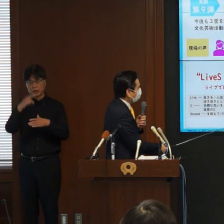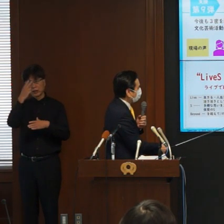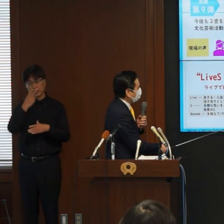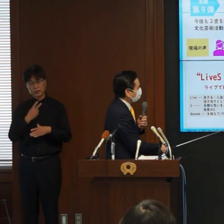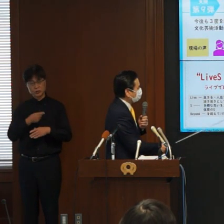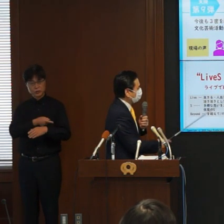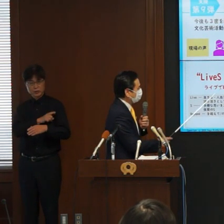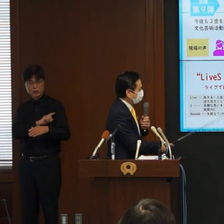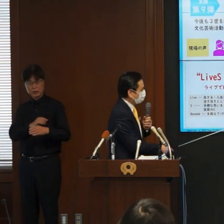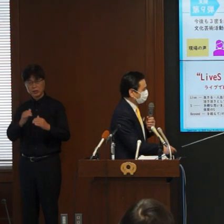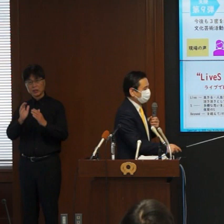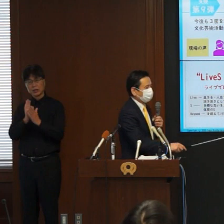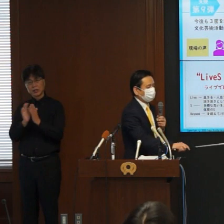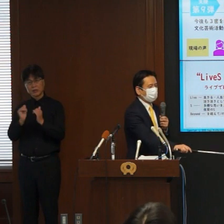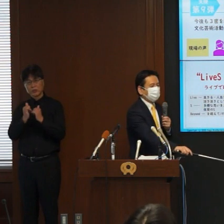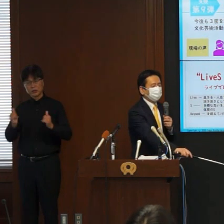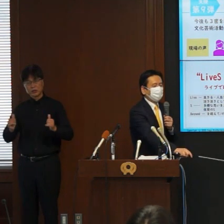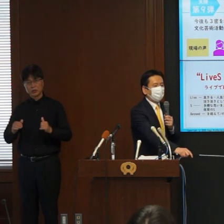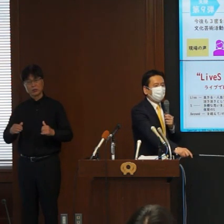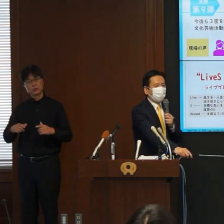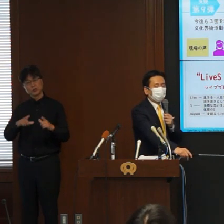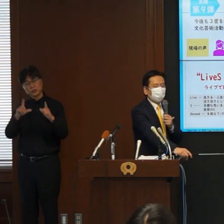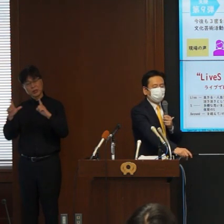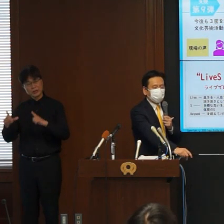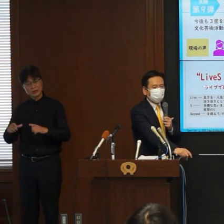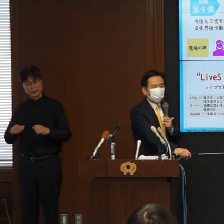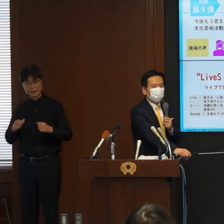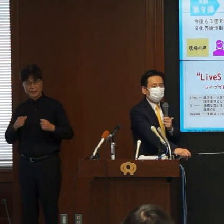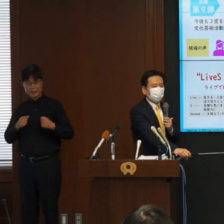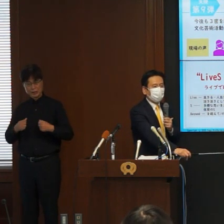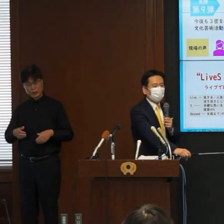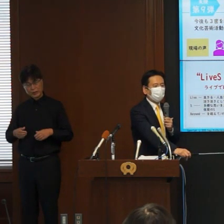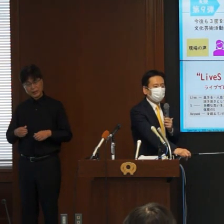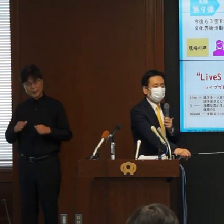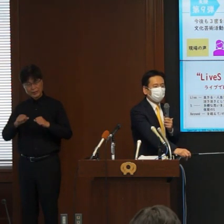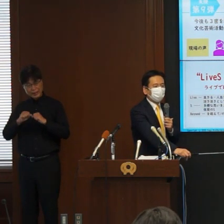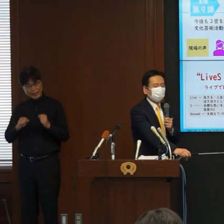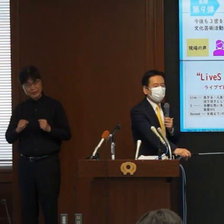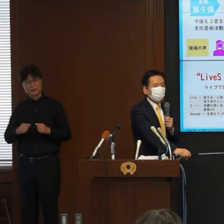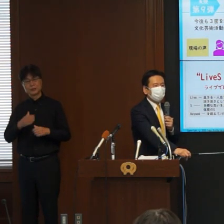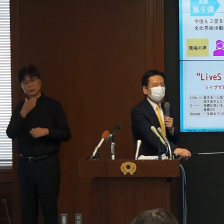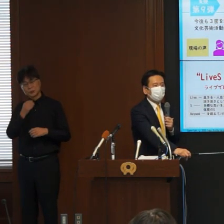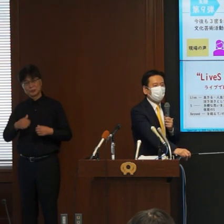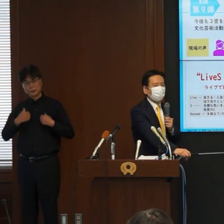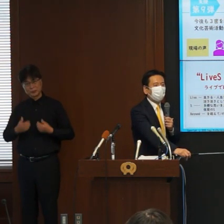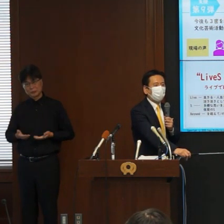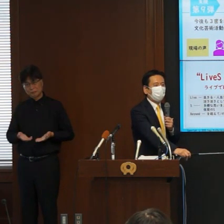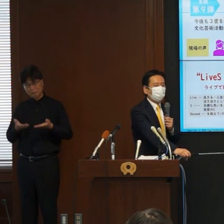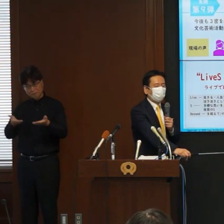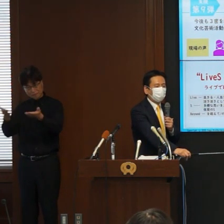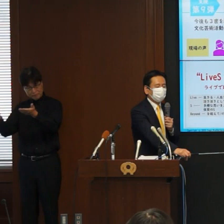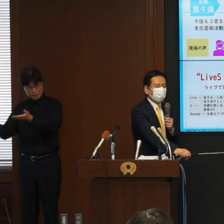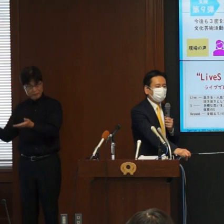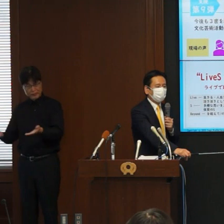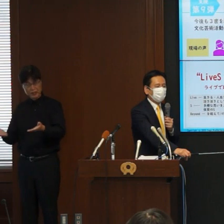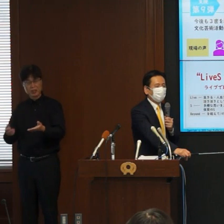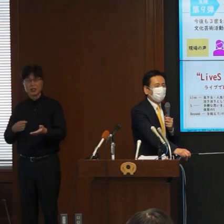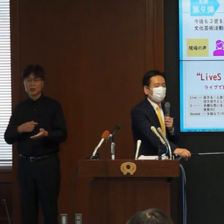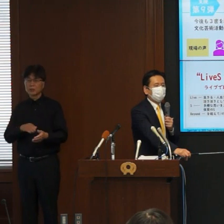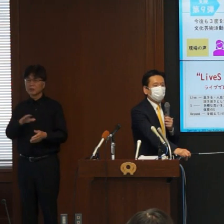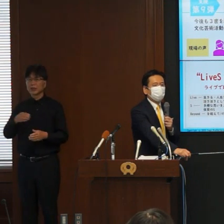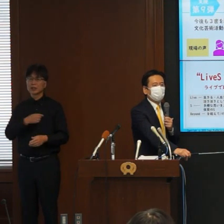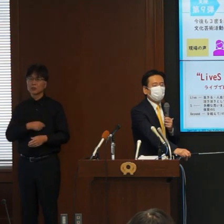力で県民の暮らしに元気をということで、非常に今人の気持ちが荒んで、おります